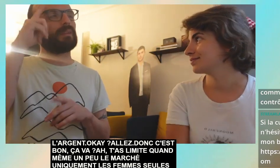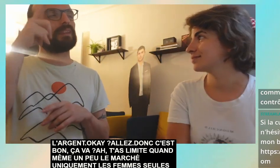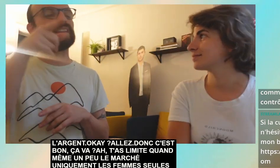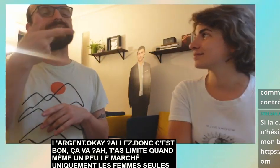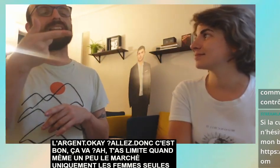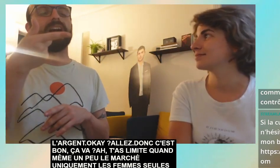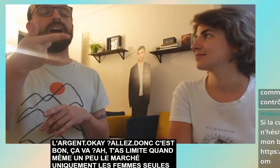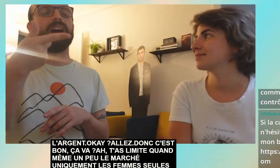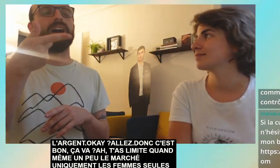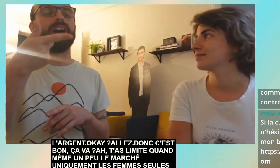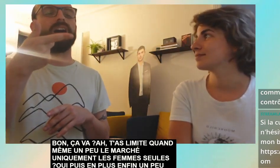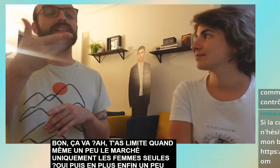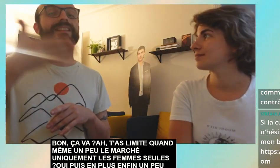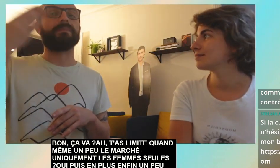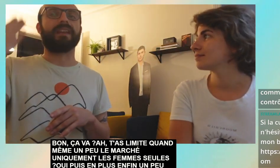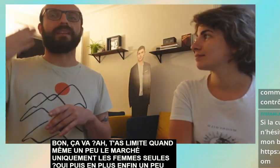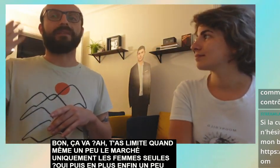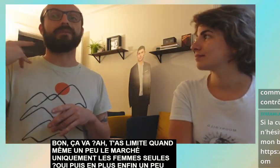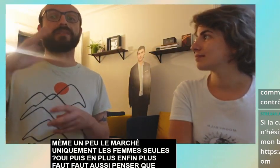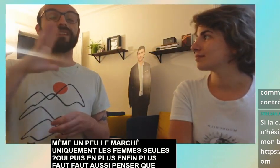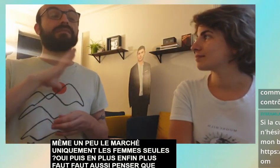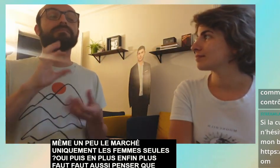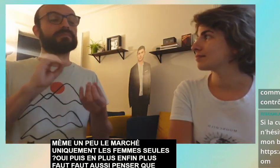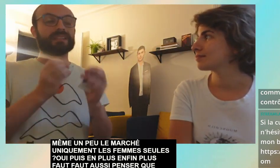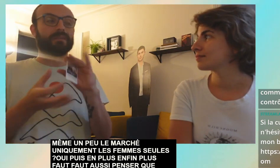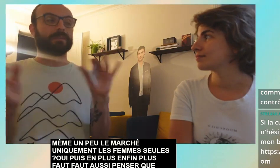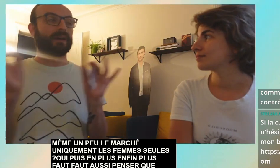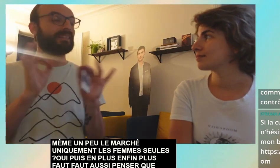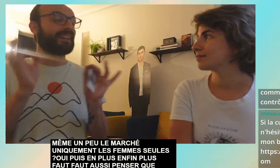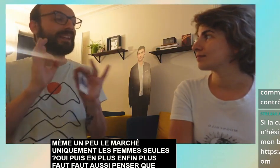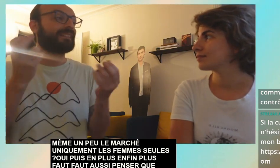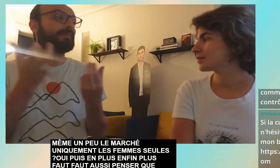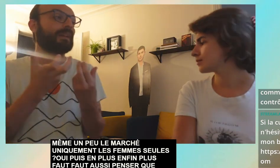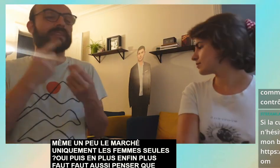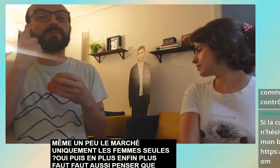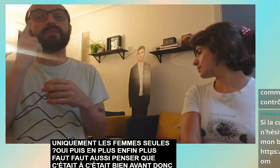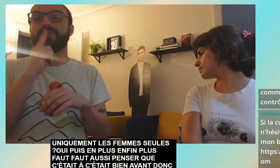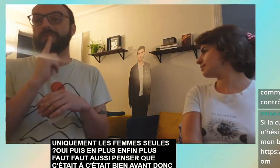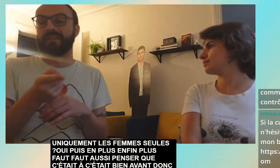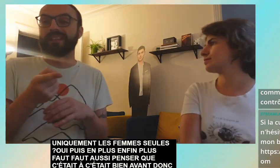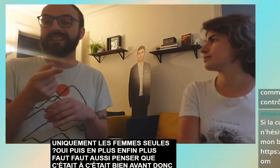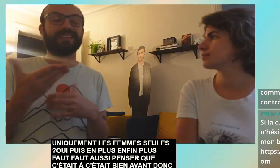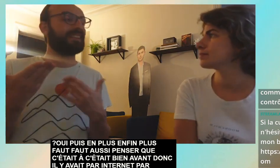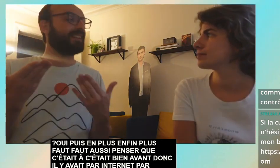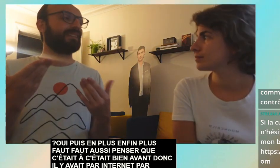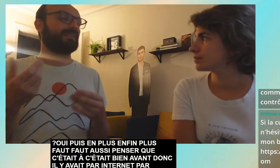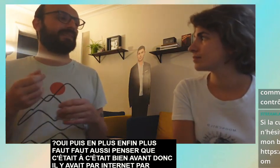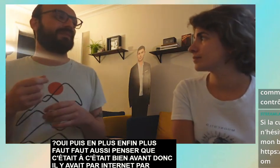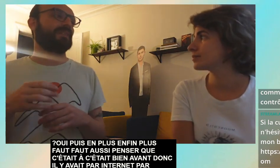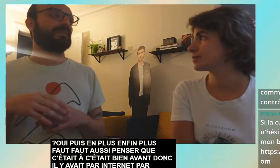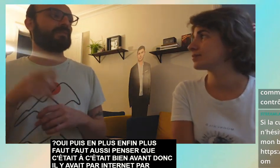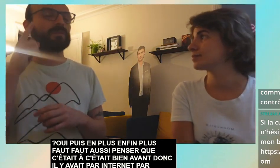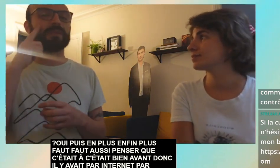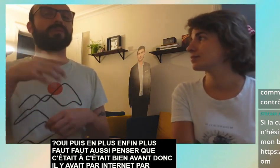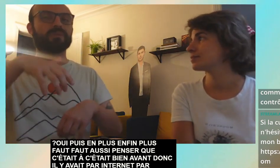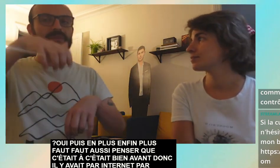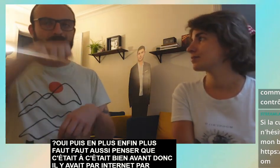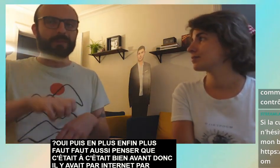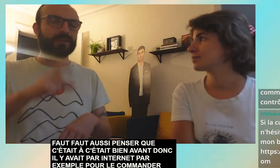penser que c'était bien avant, donc il n'y avait pas Internet, par exemple, pour le commander. Voilà, je pense que du coup l'impression